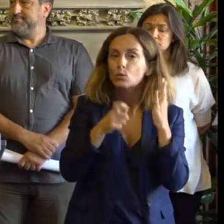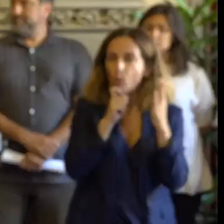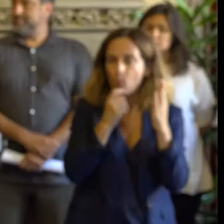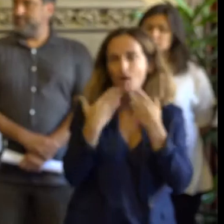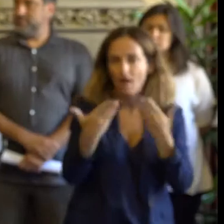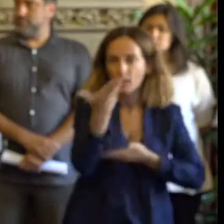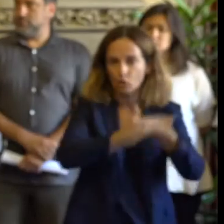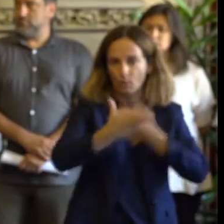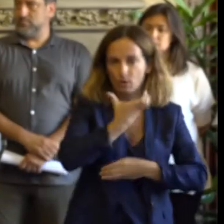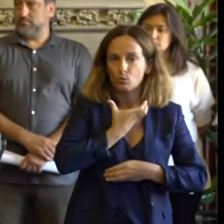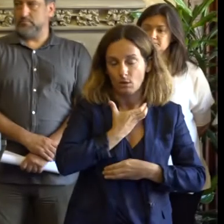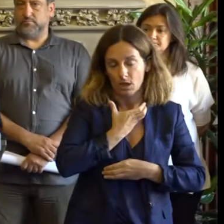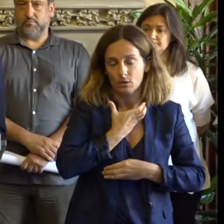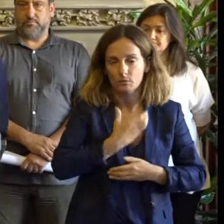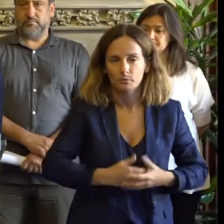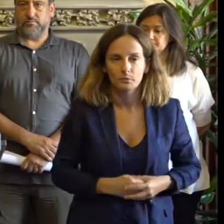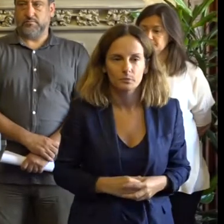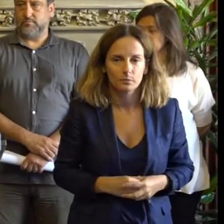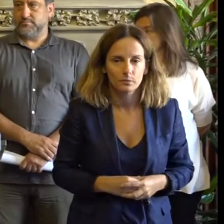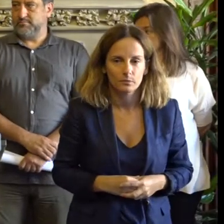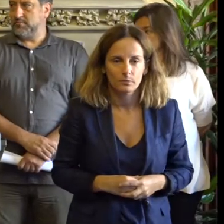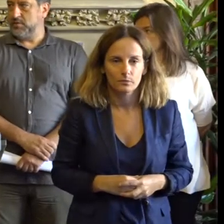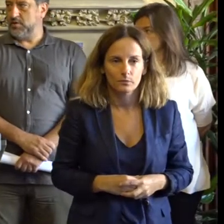Departament de Cultura. Moltes gràcies.